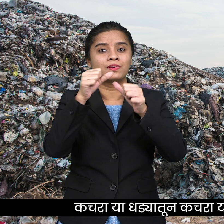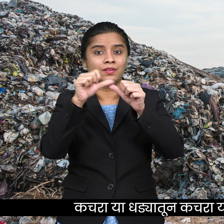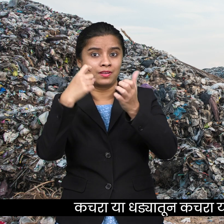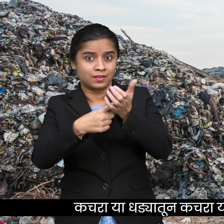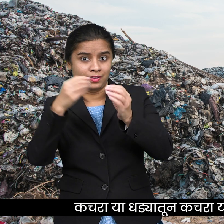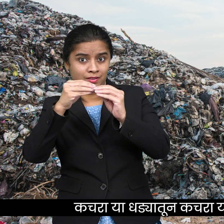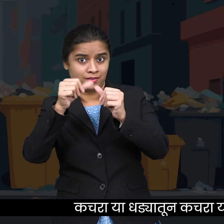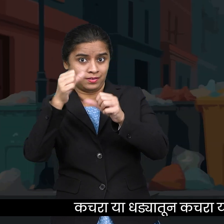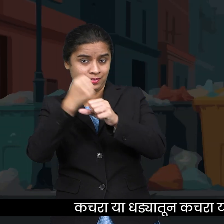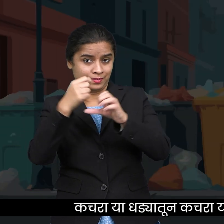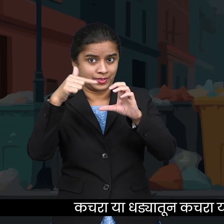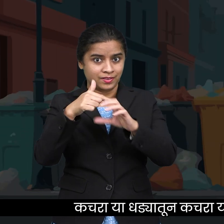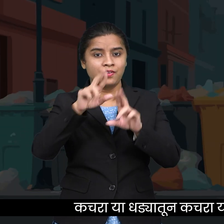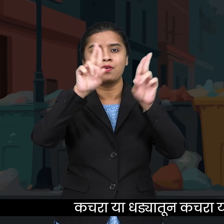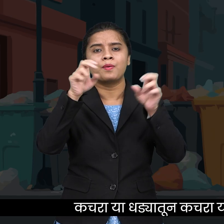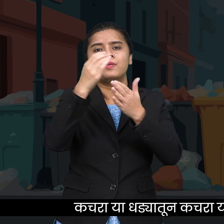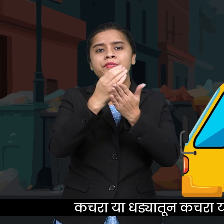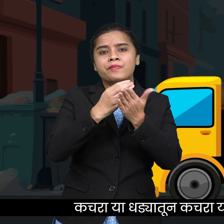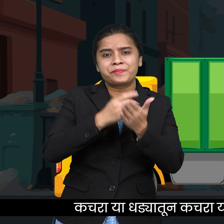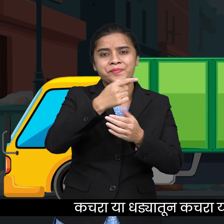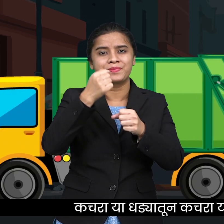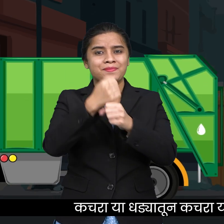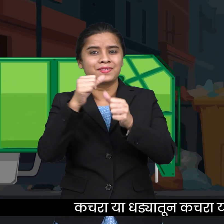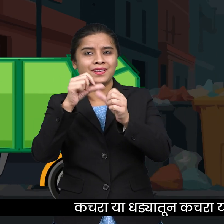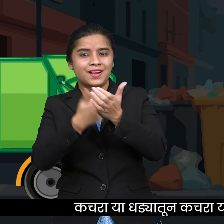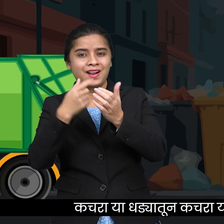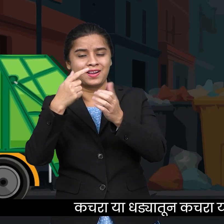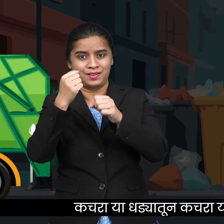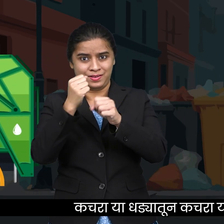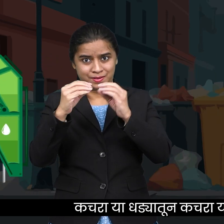या धड्यातून कचरा या विषयावरील या प्रश्नांची उत्तरे शोधूया.